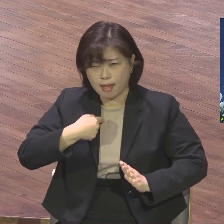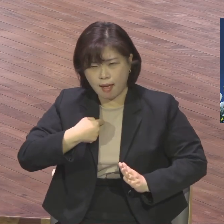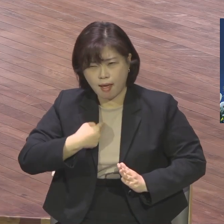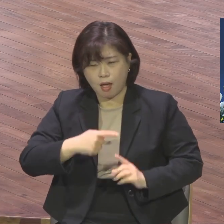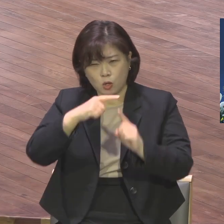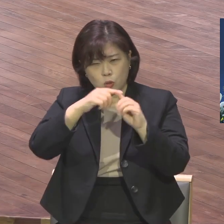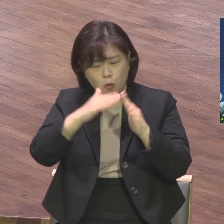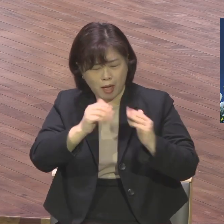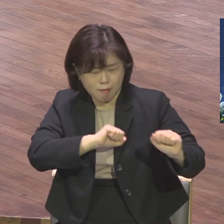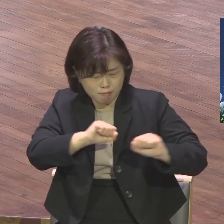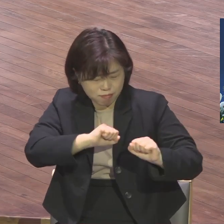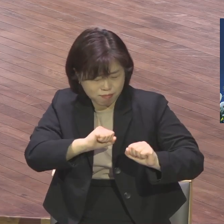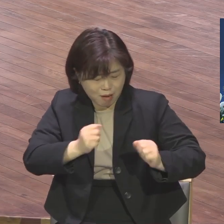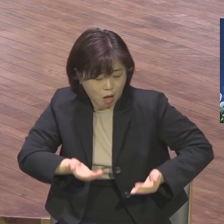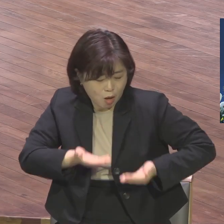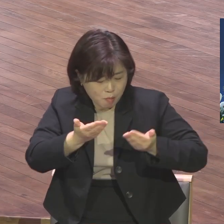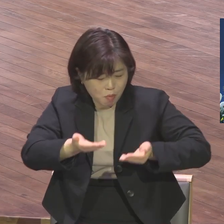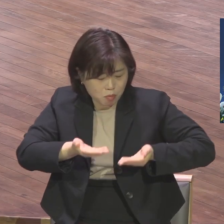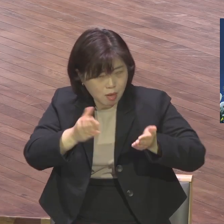좀 변화가 되고 있나?